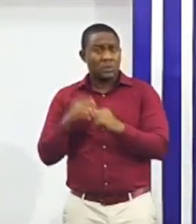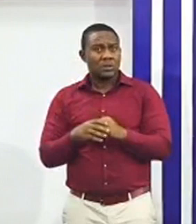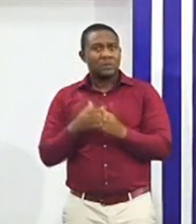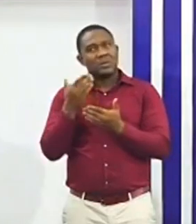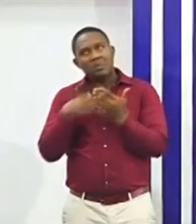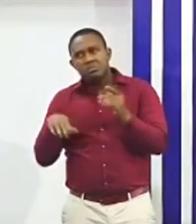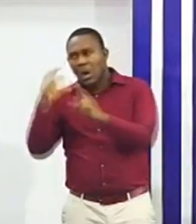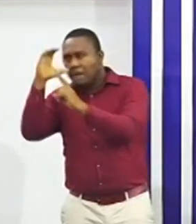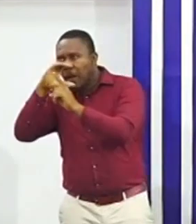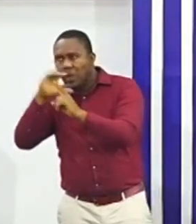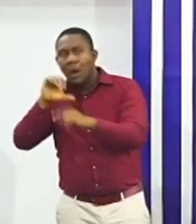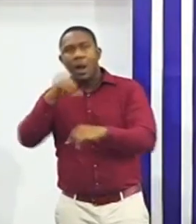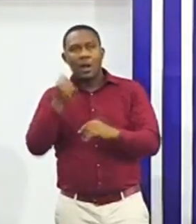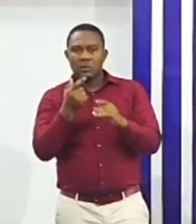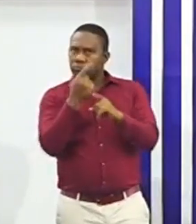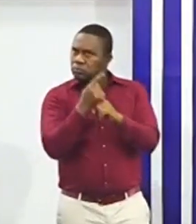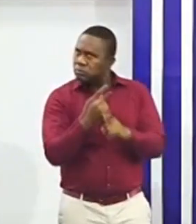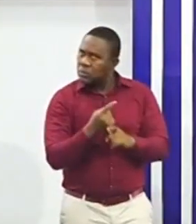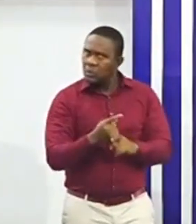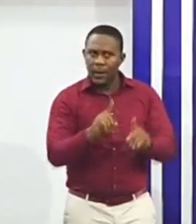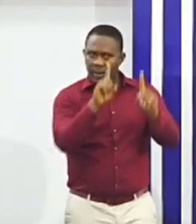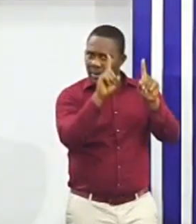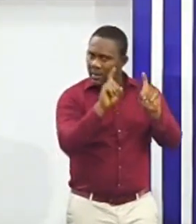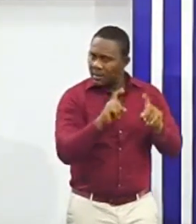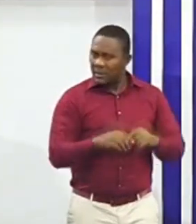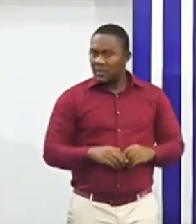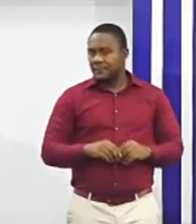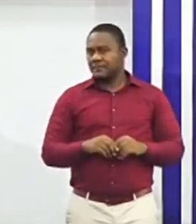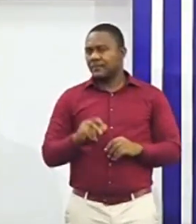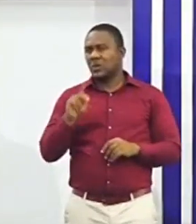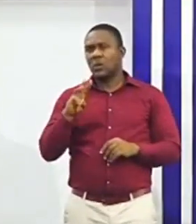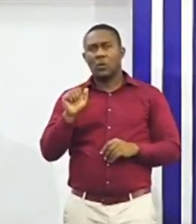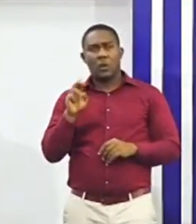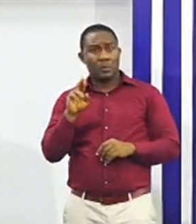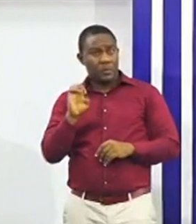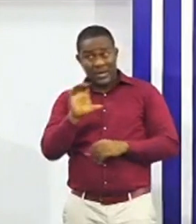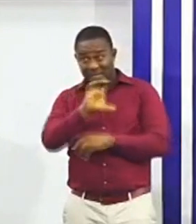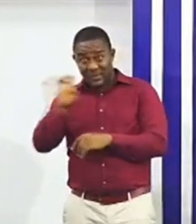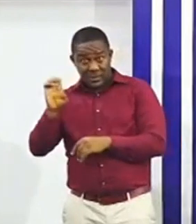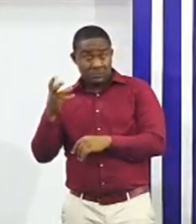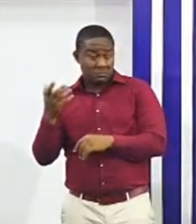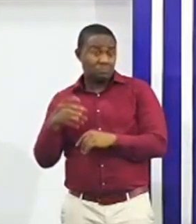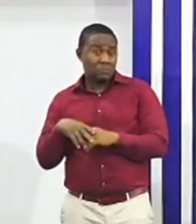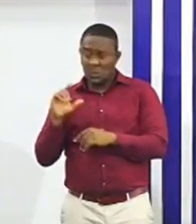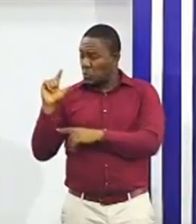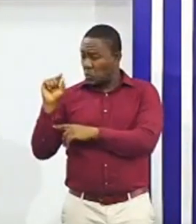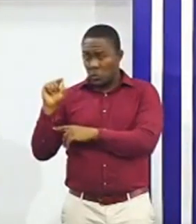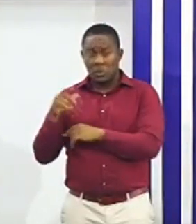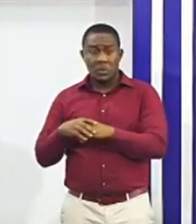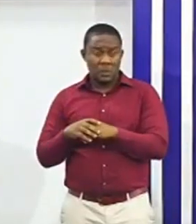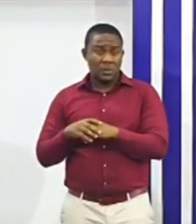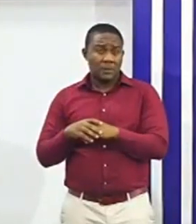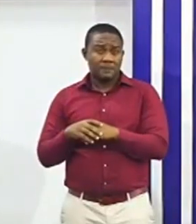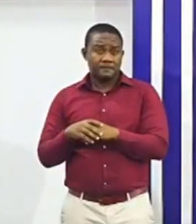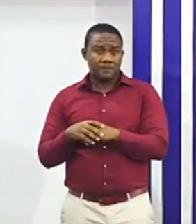bolo routine surveillance. Kyɛ ka noba ayi dɔgle zɛre ne pie na ayi meŋ e enhanced contact tracing. Noba te naŋ